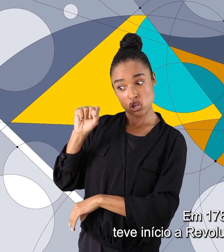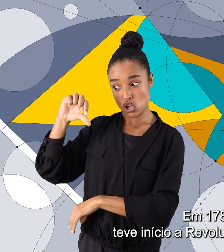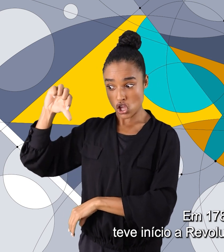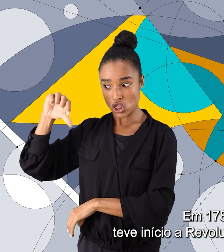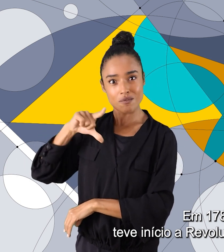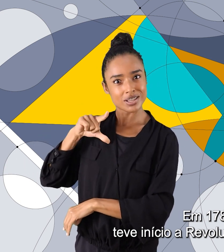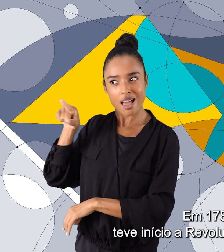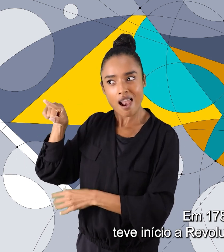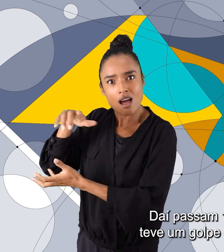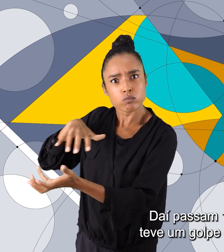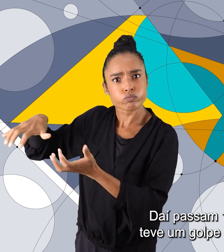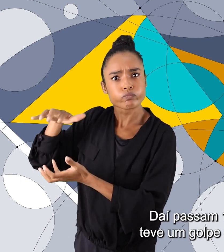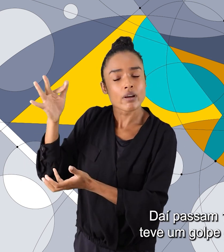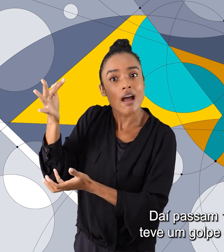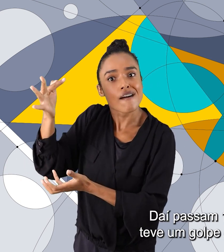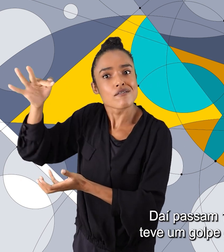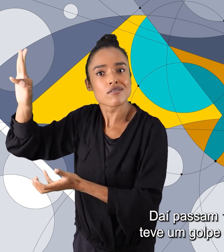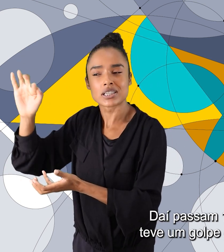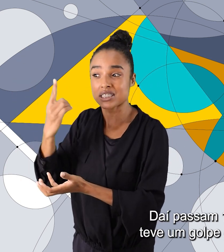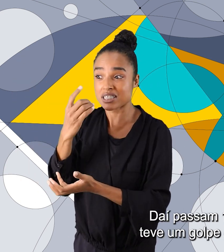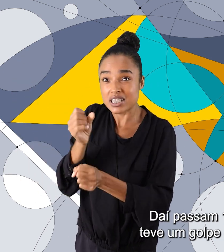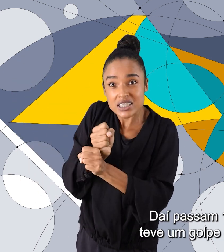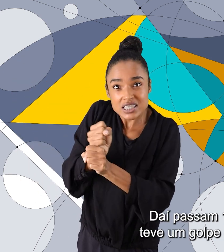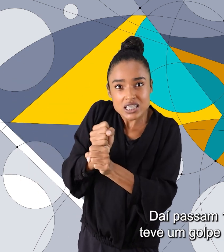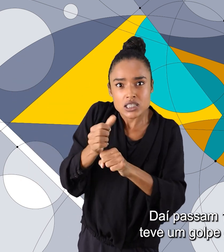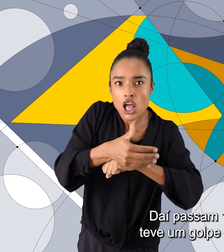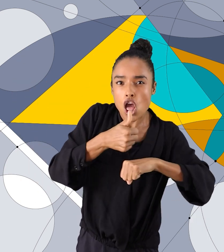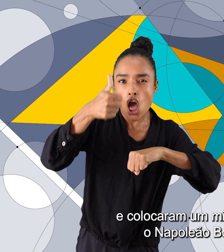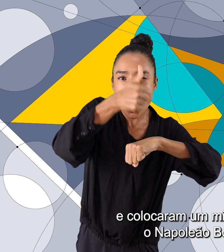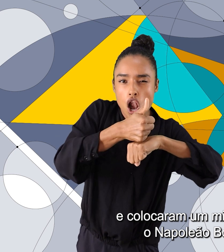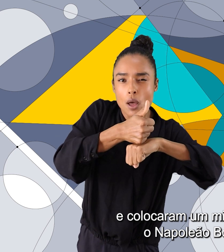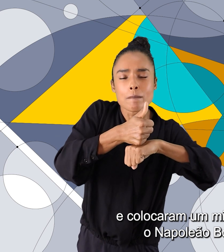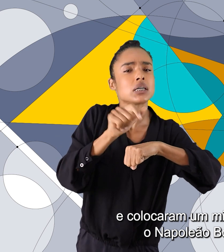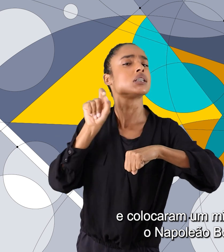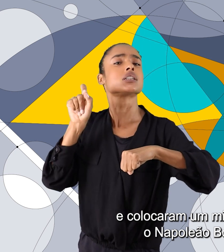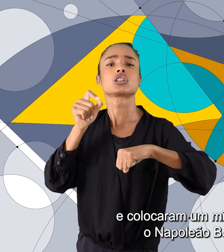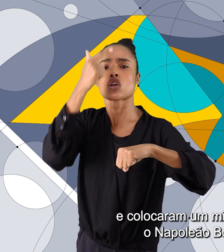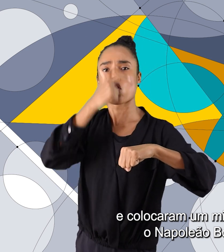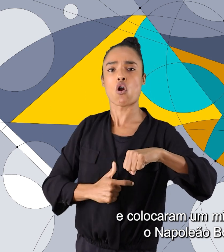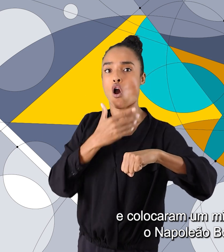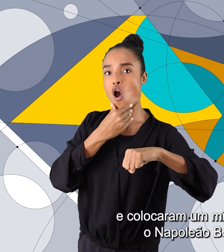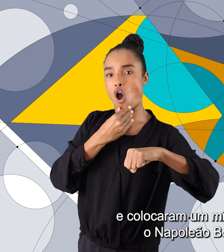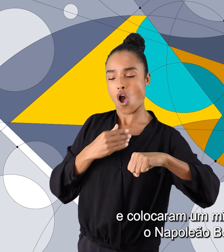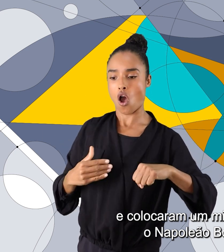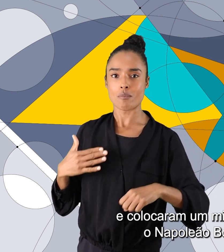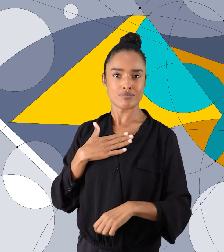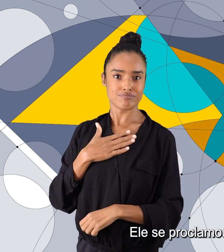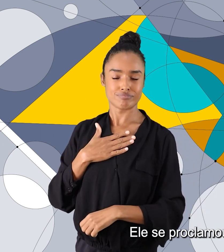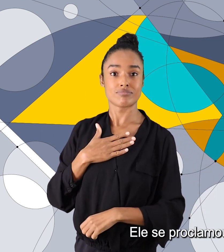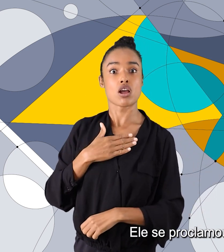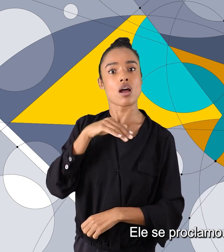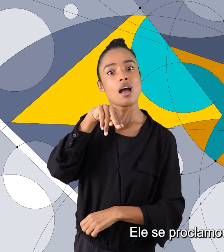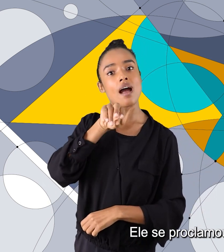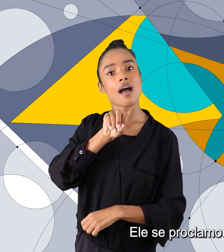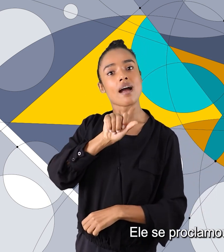a Revolução Francesa. Daí passam 10 anos, teve um golpe de Estado e colocaram um militar no poder, o Napoleão Bonaparte. Ele